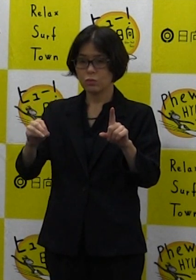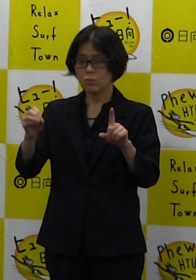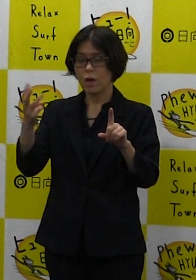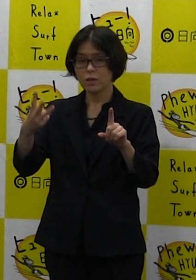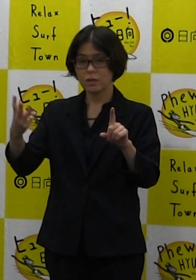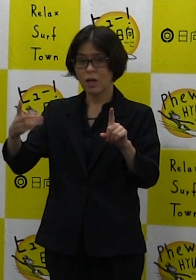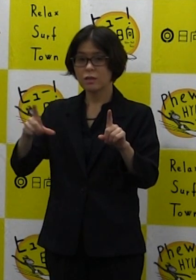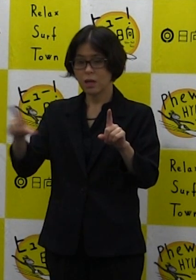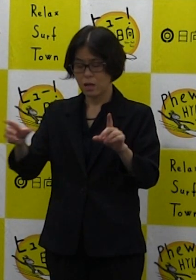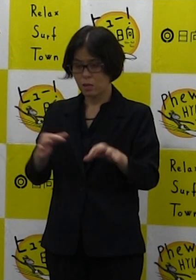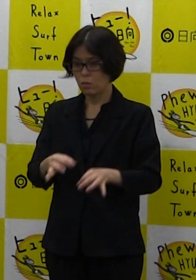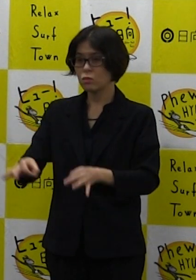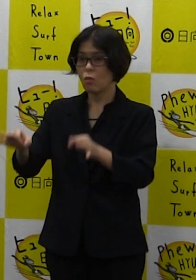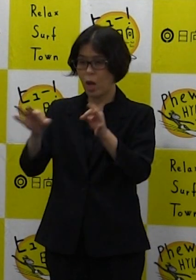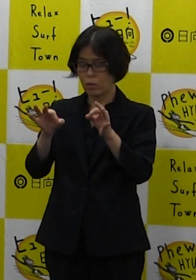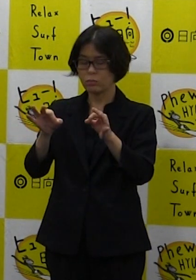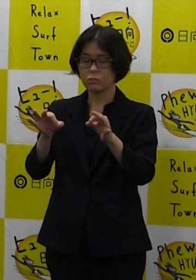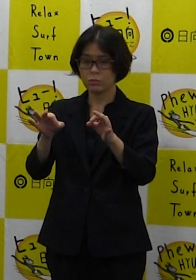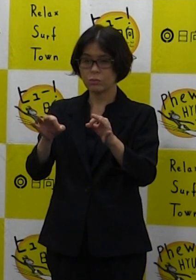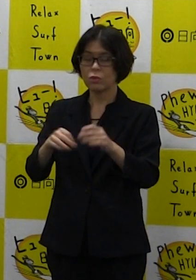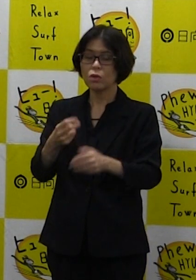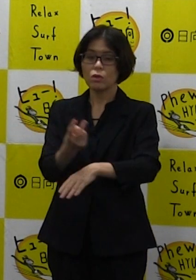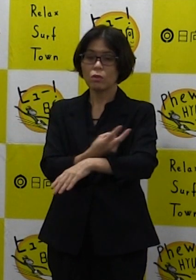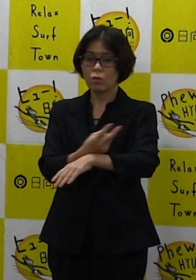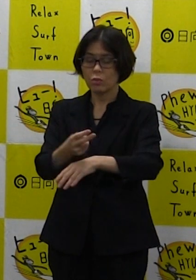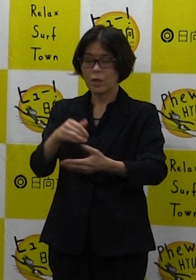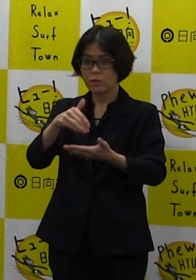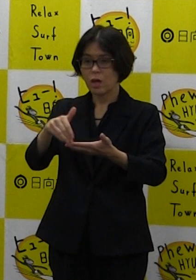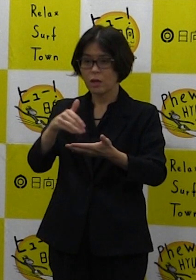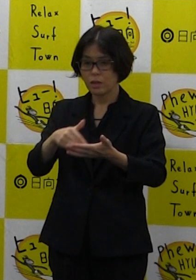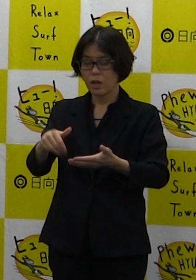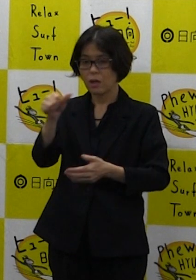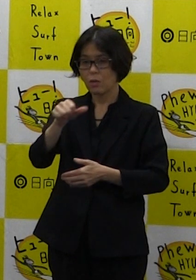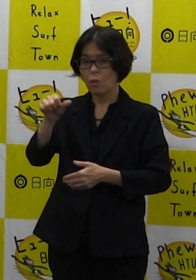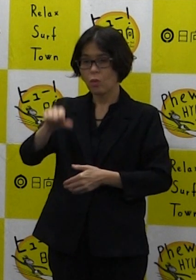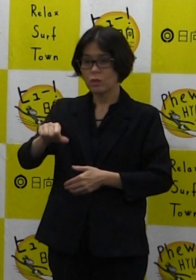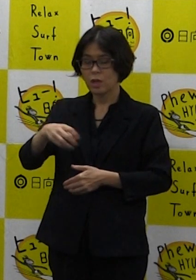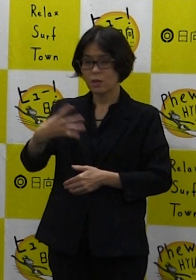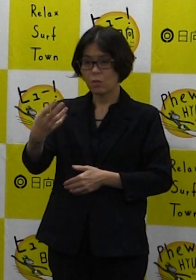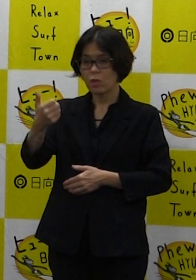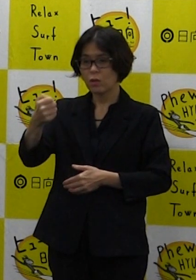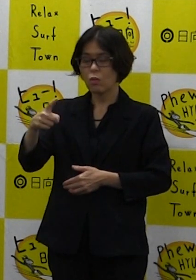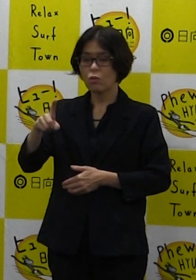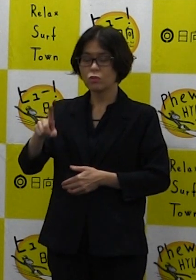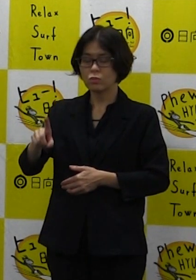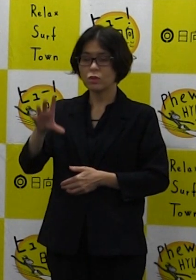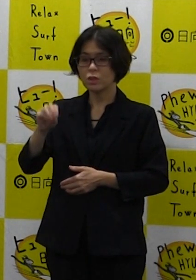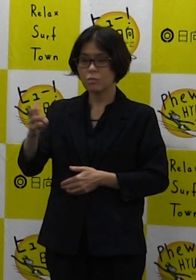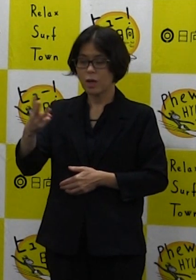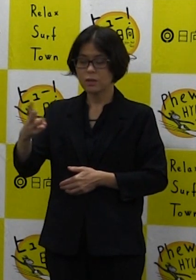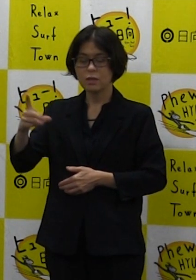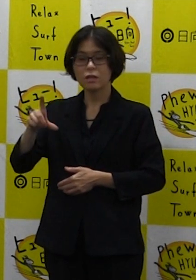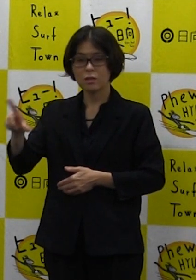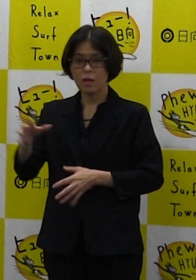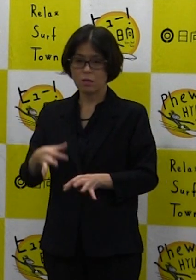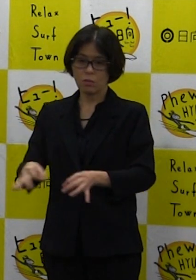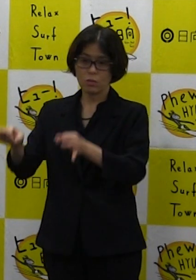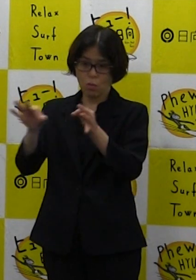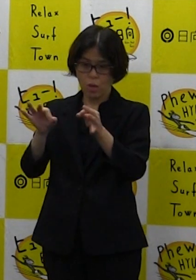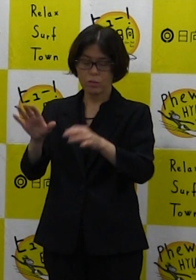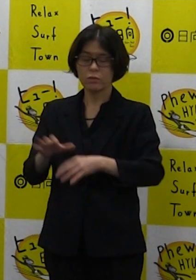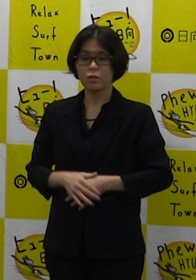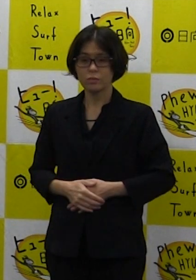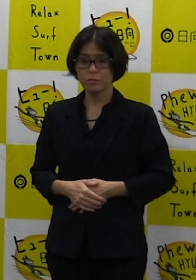1億9659万3千円の増額特別会計が5,451万3千円の増額となっており